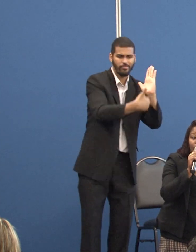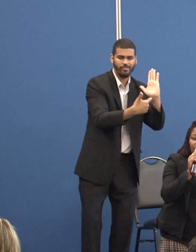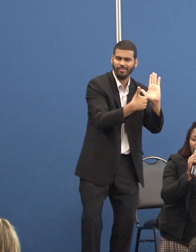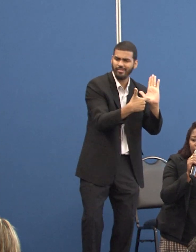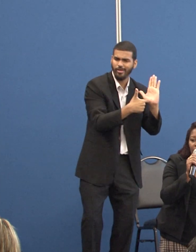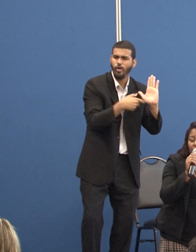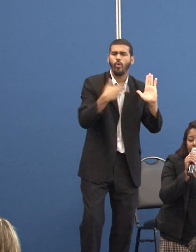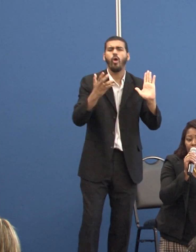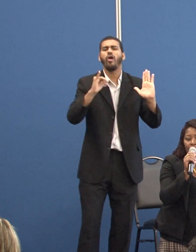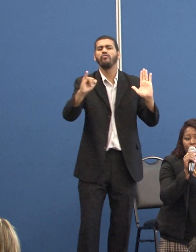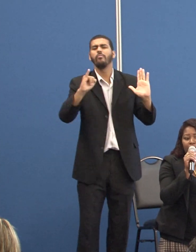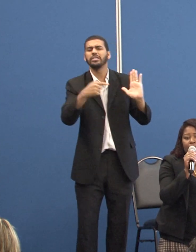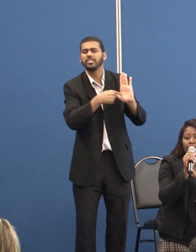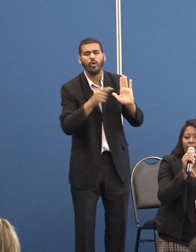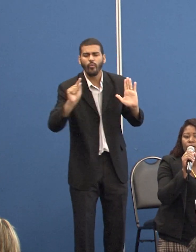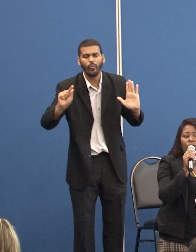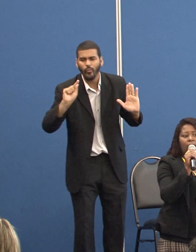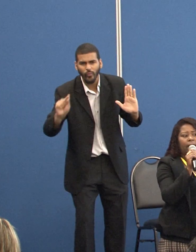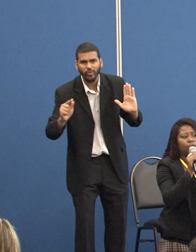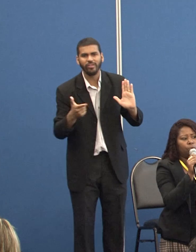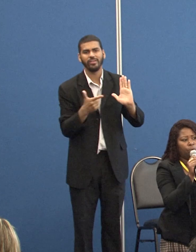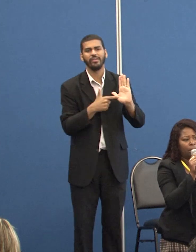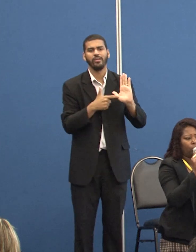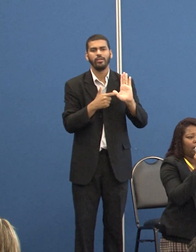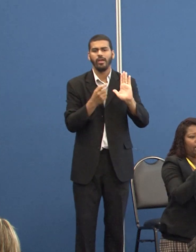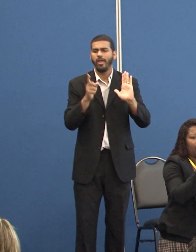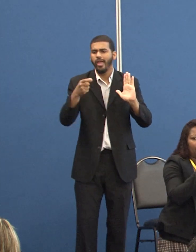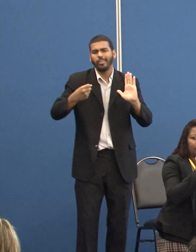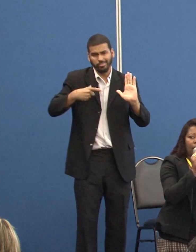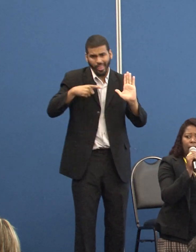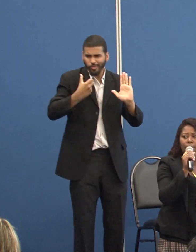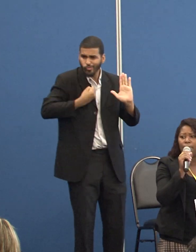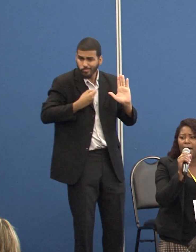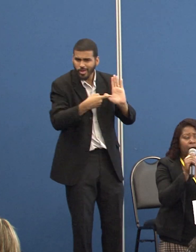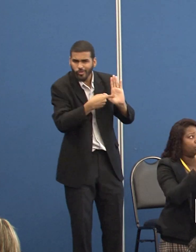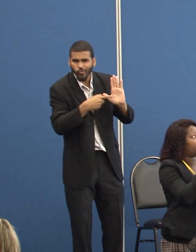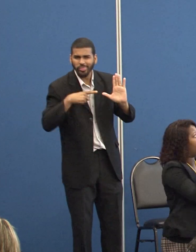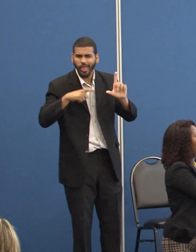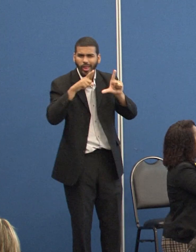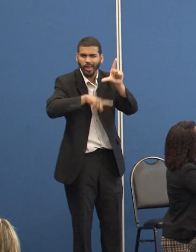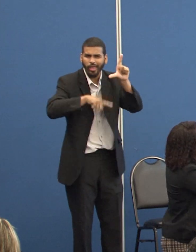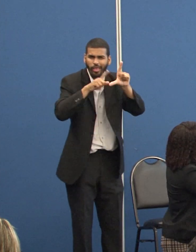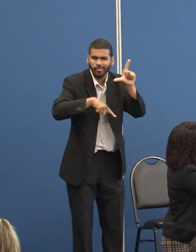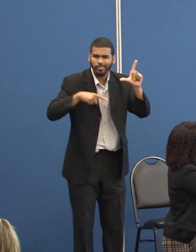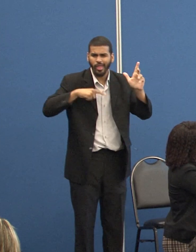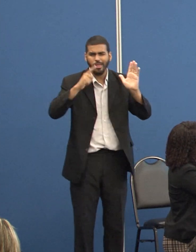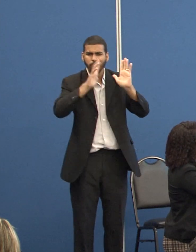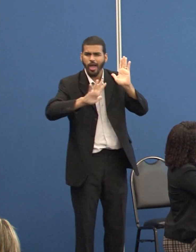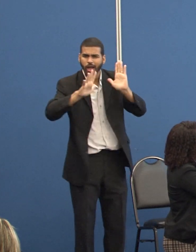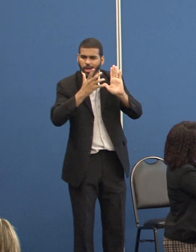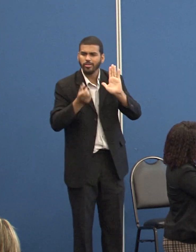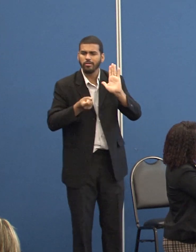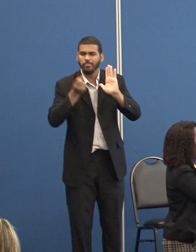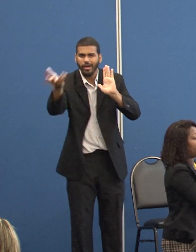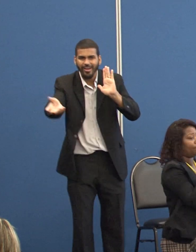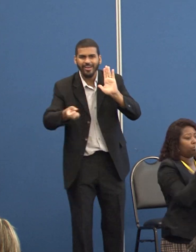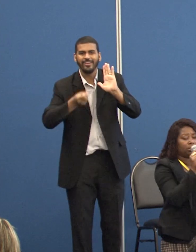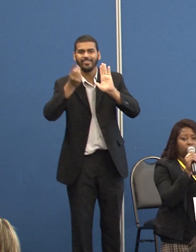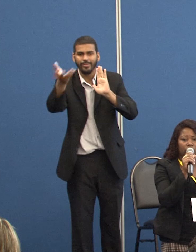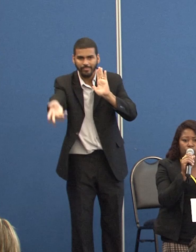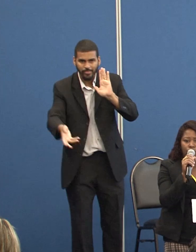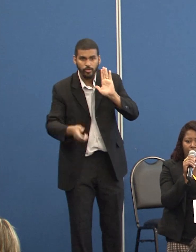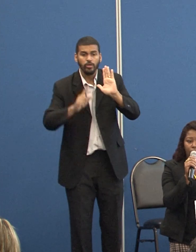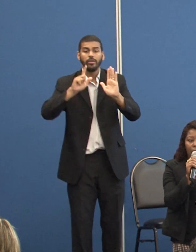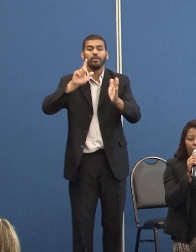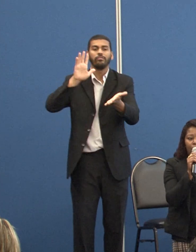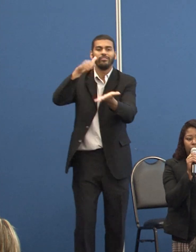que informação ele está oferecendo, é número, é letra, é imagem. E a pós-leitura, que é a